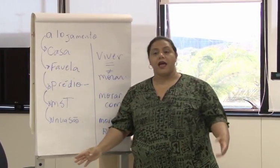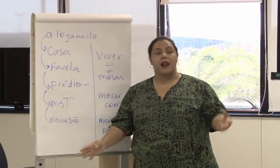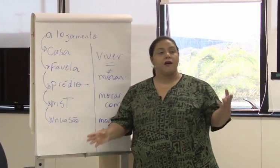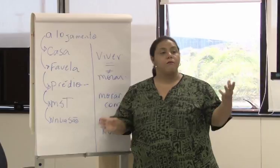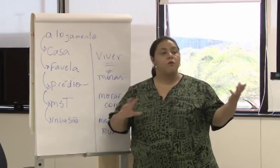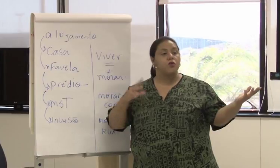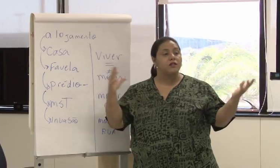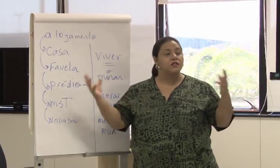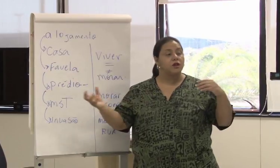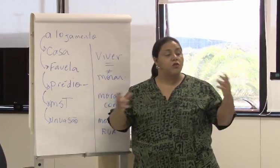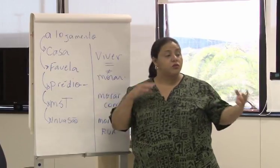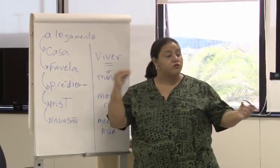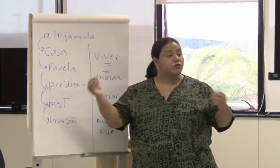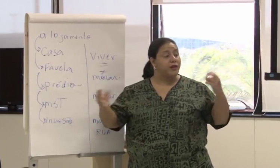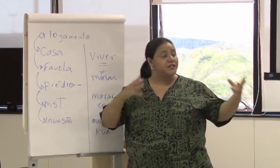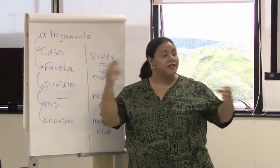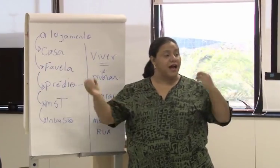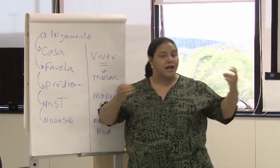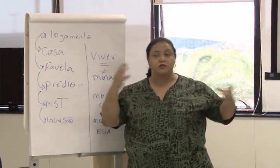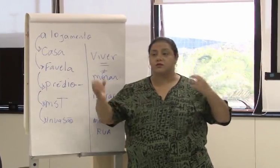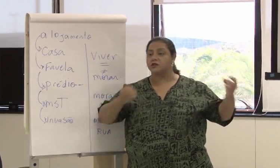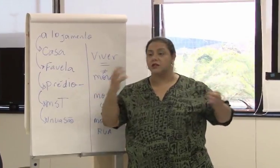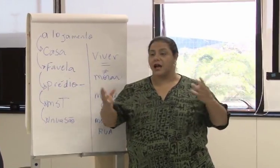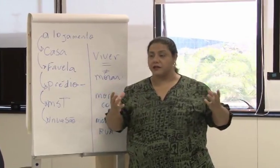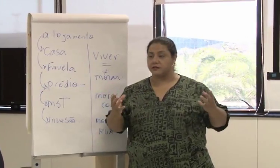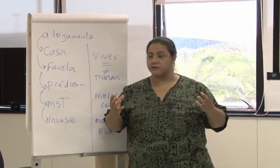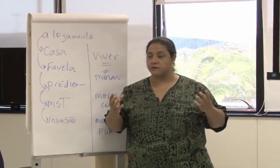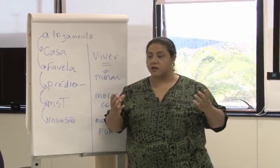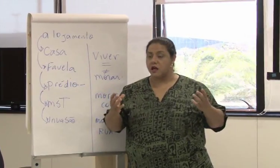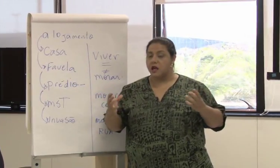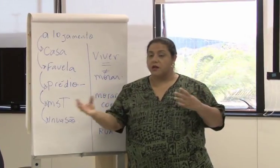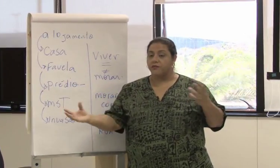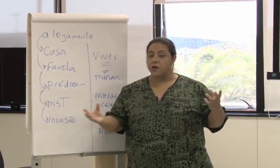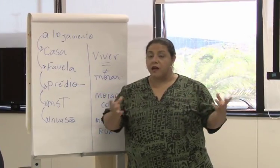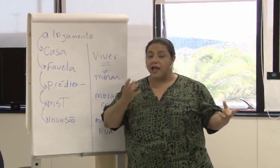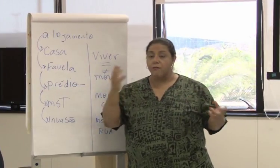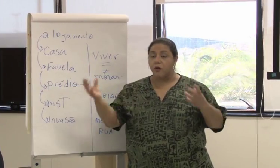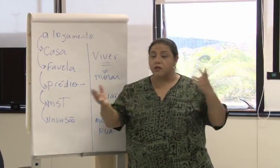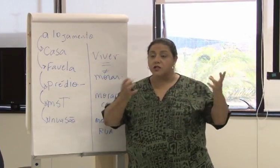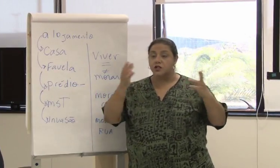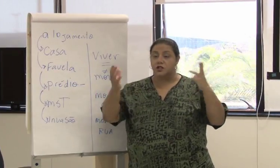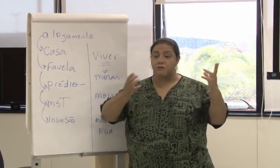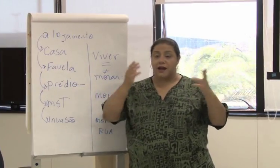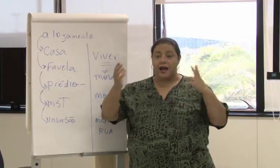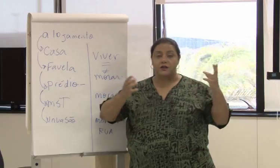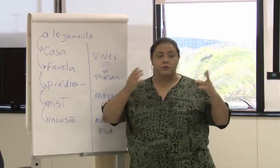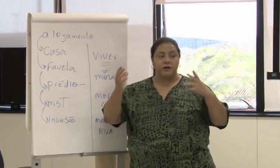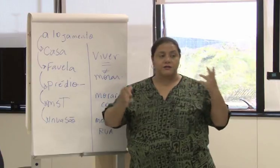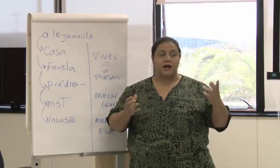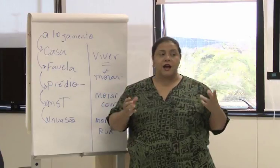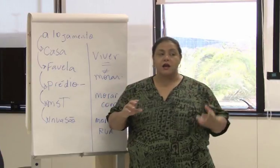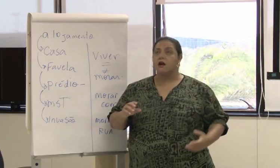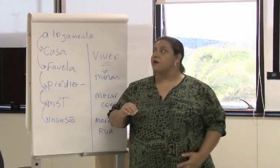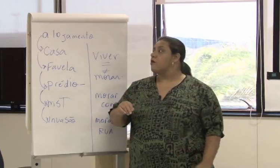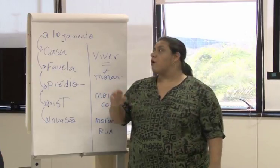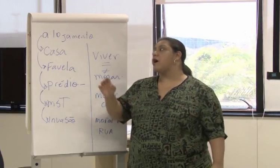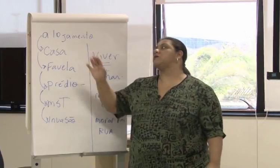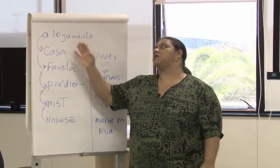ela muda de acordo com os predicados dos sinais. Então, é importante a gente parar de pensar qual é o sinal